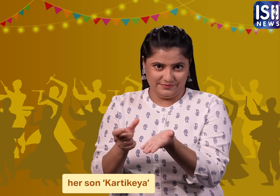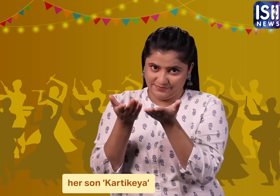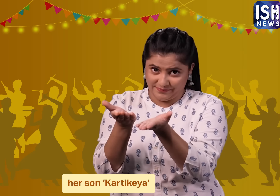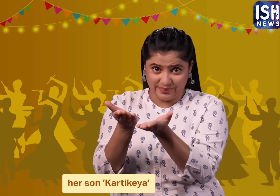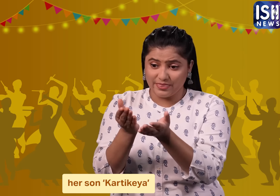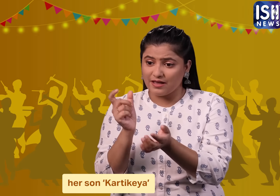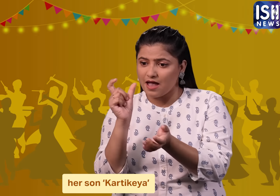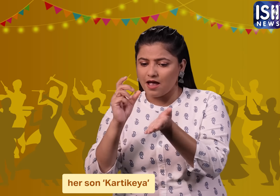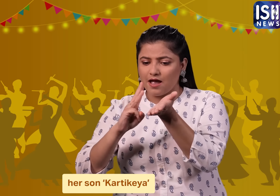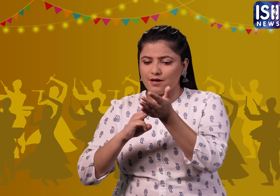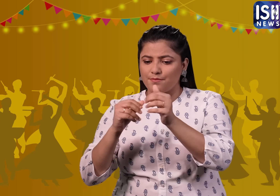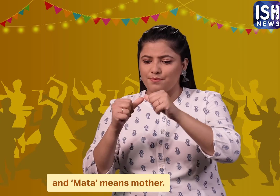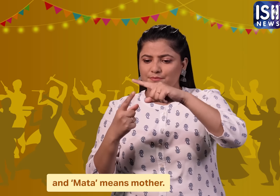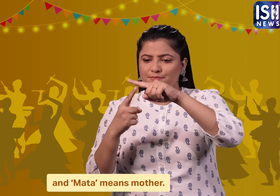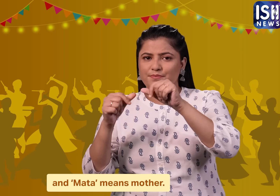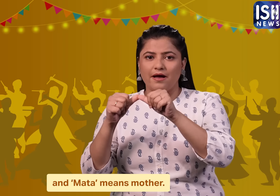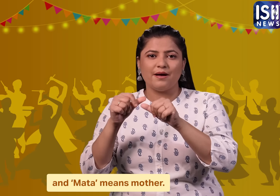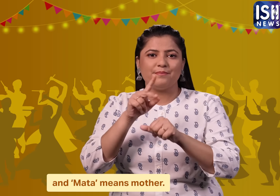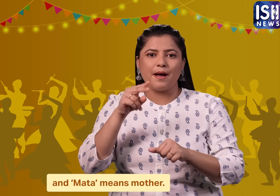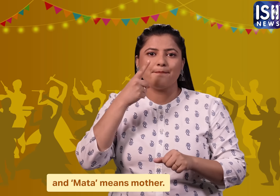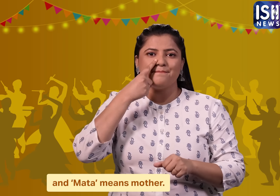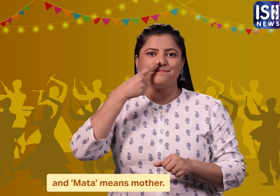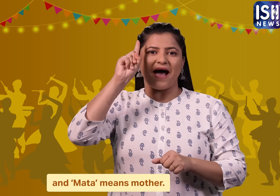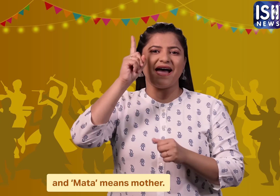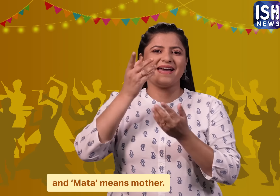कार्तिकेय और माता का अर्थ है माँ।